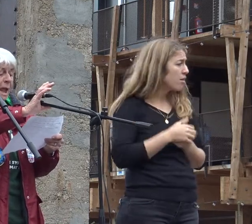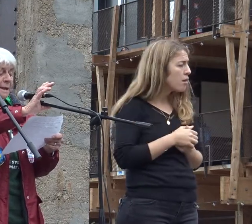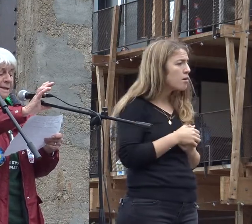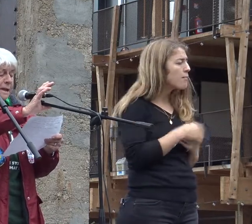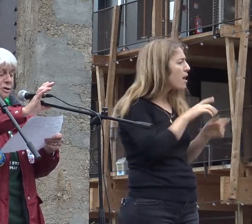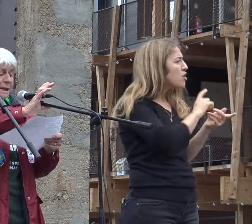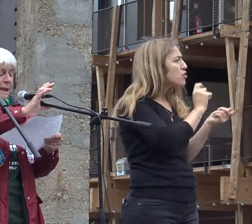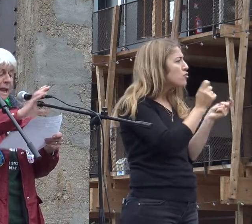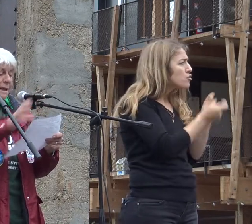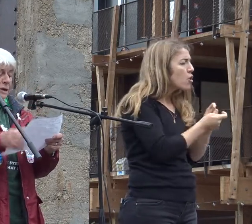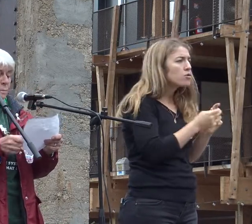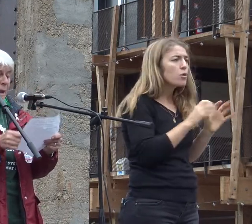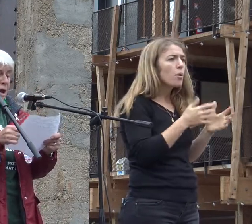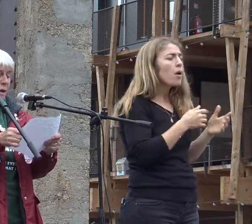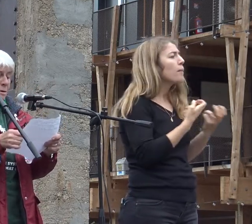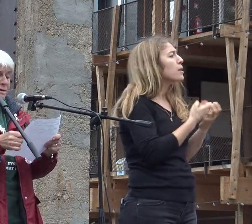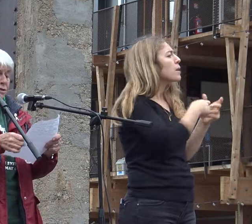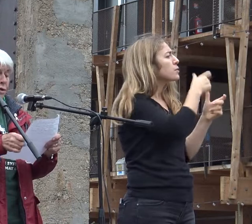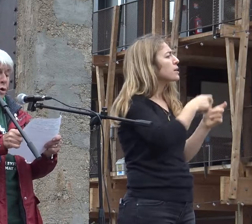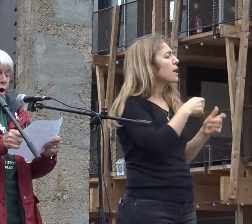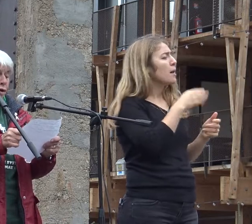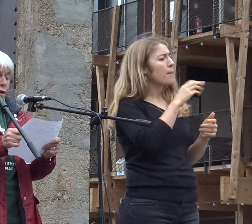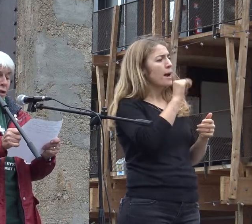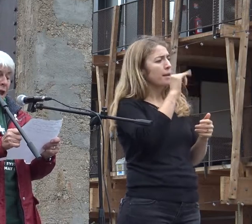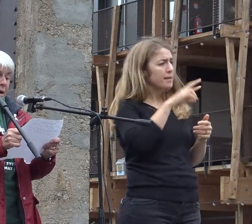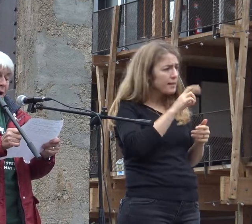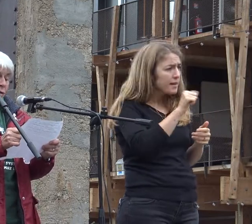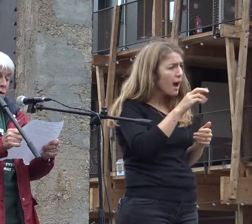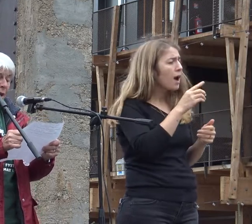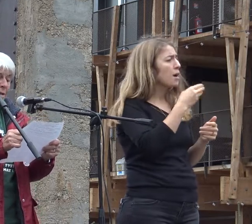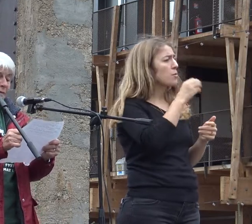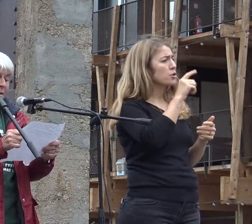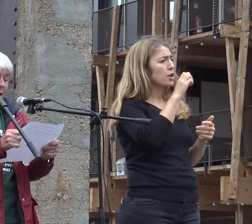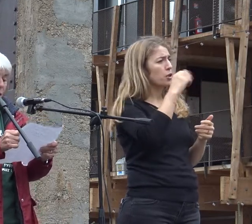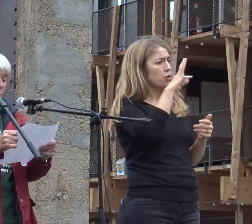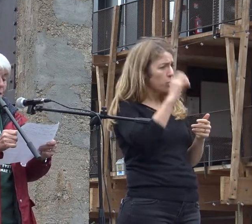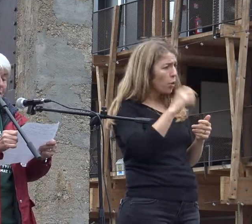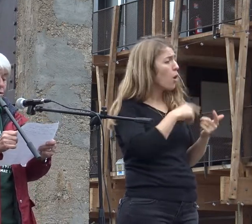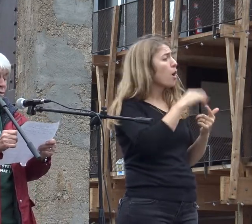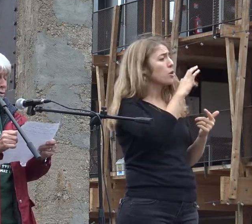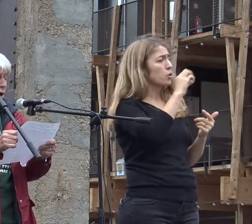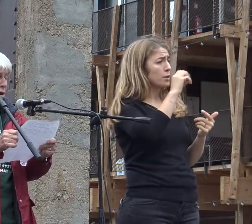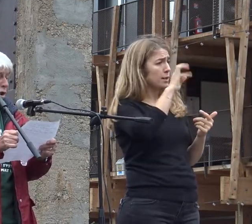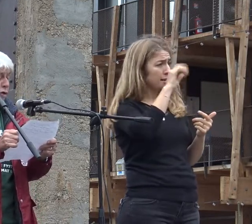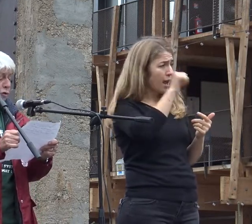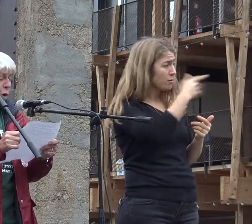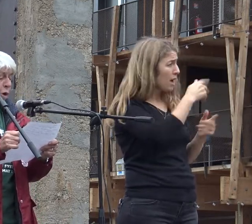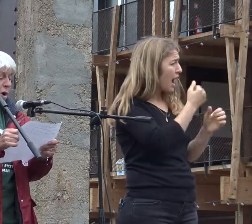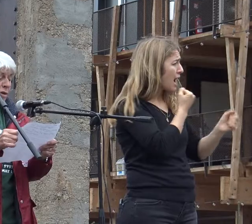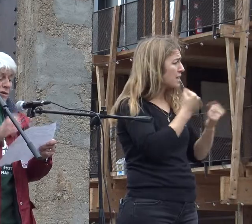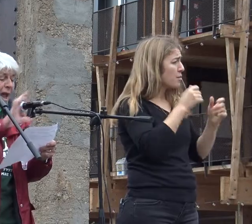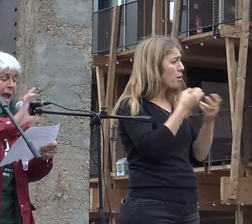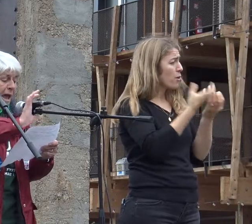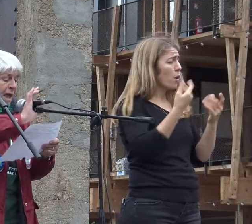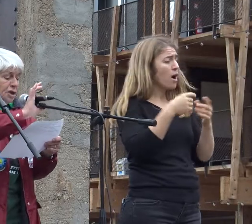cap des industriels tels que Bayer, Monsanto, Total, dont l'activité empoisonne nos sols, notre